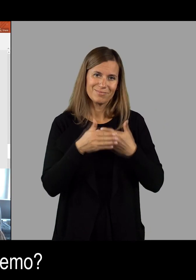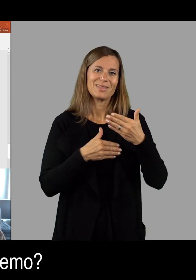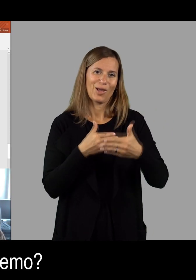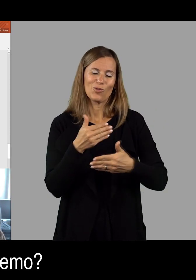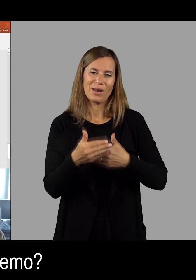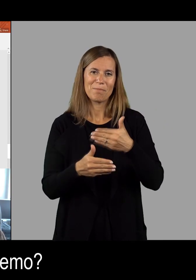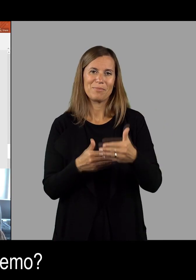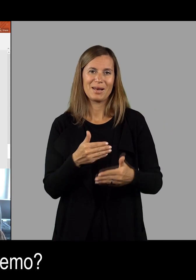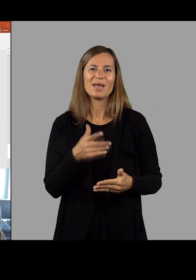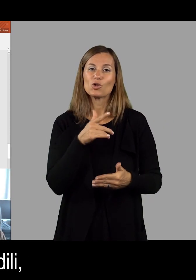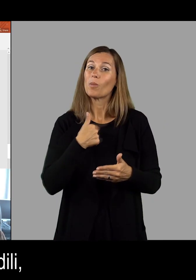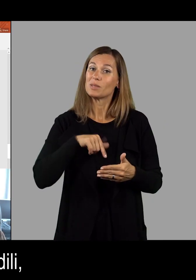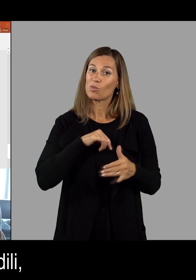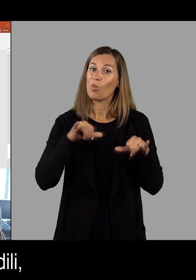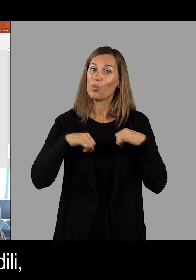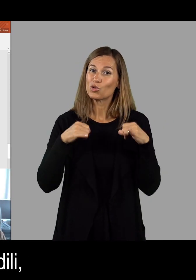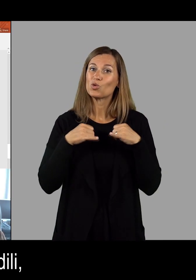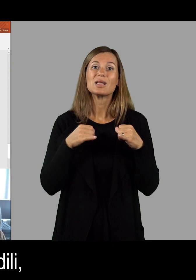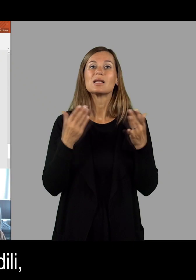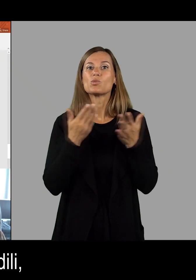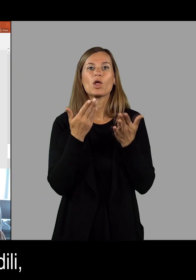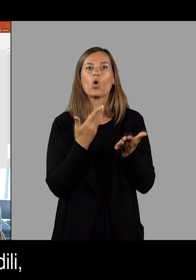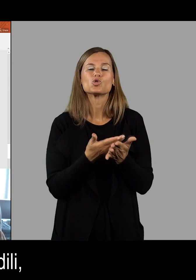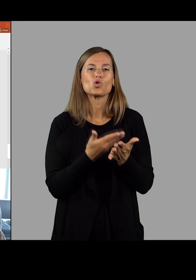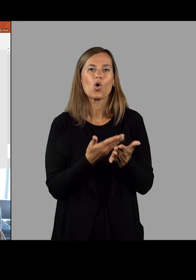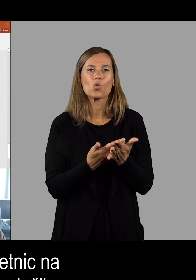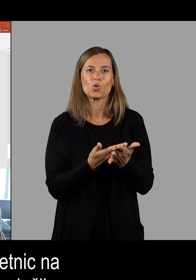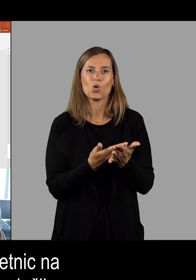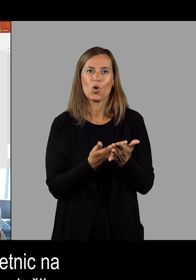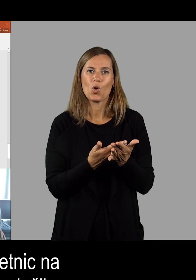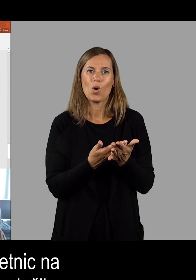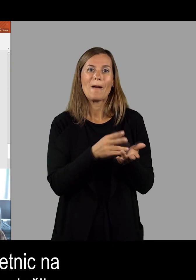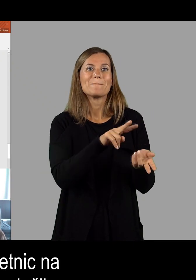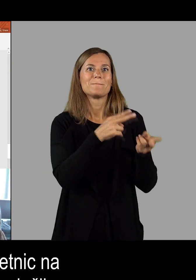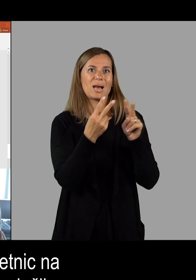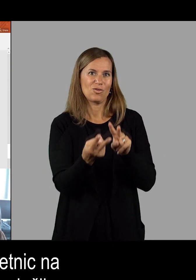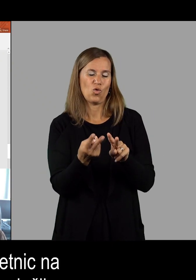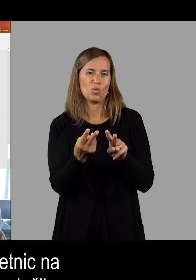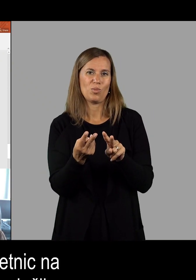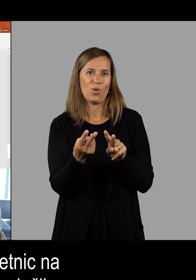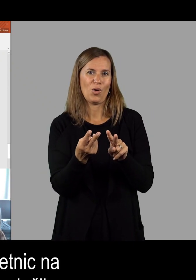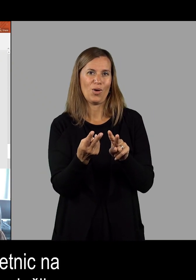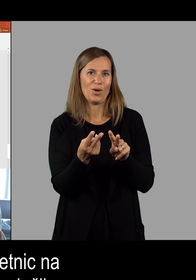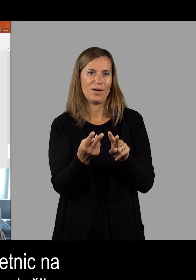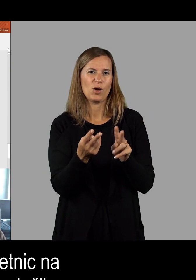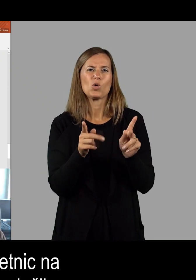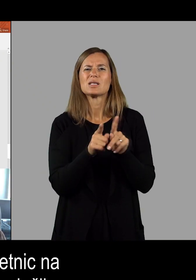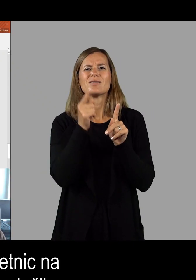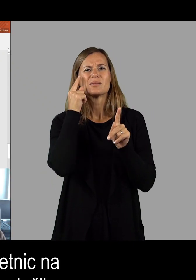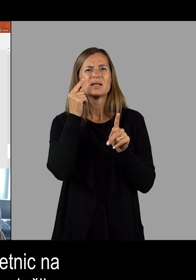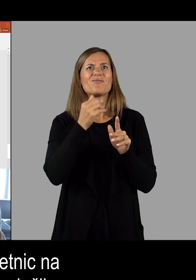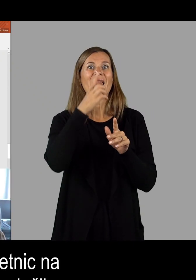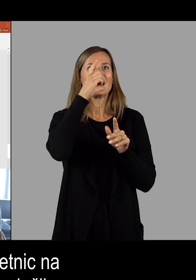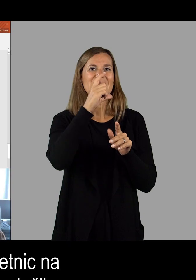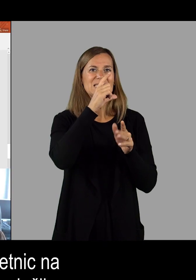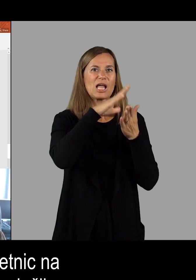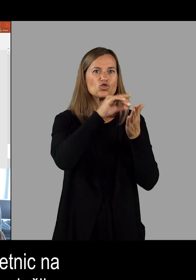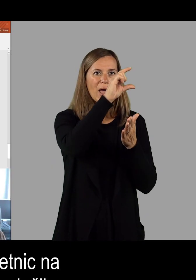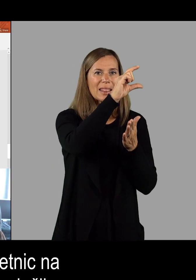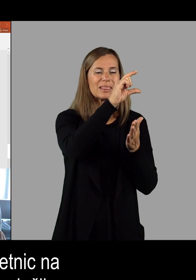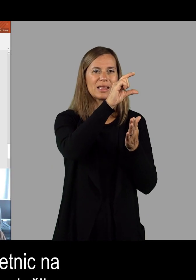In tako naprej. Torej, tukaj smo se mi potrudili, da smo vsaj neko osnovno pretvorbo v smislu velikih začetnic na